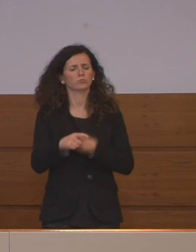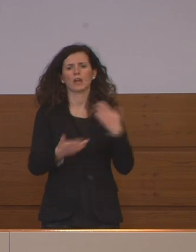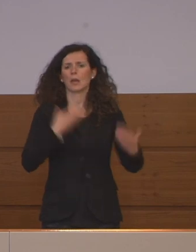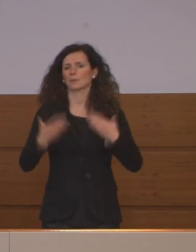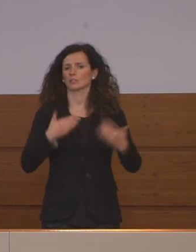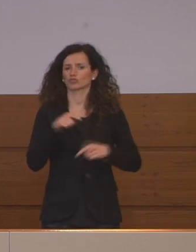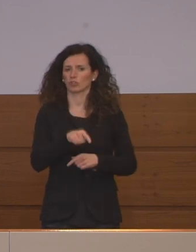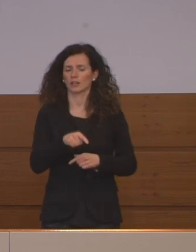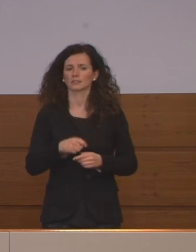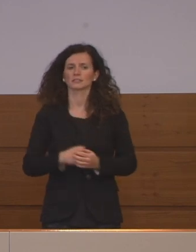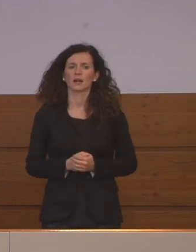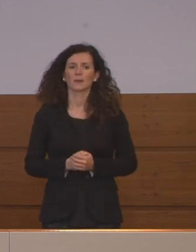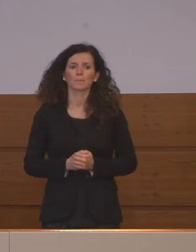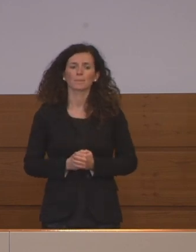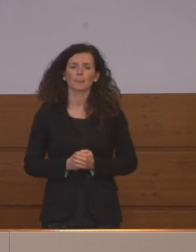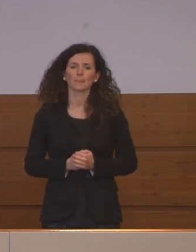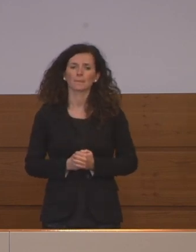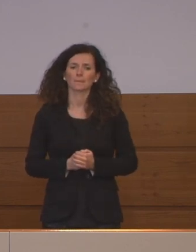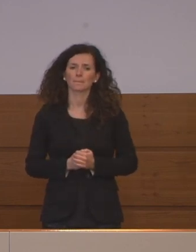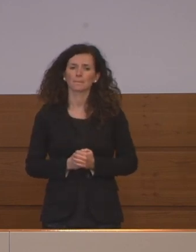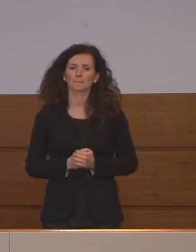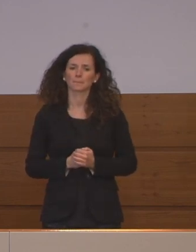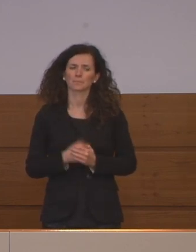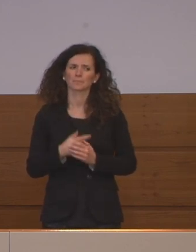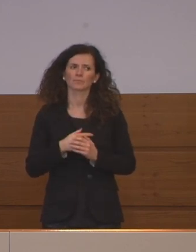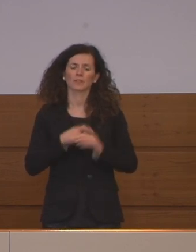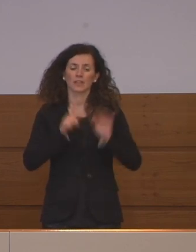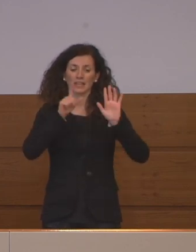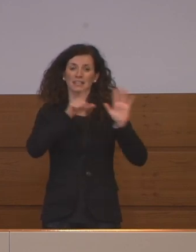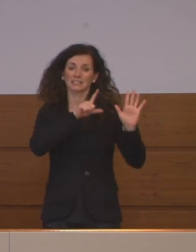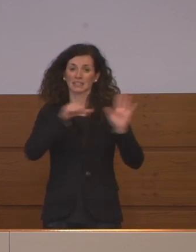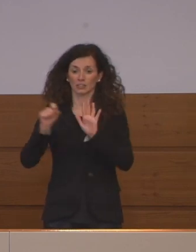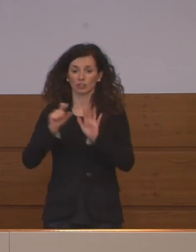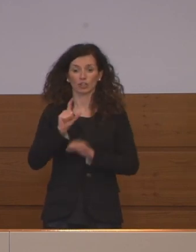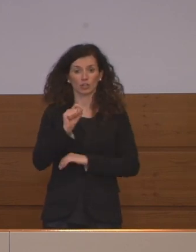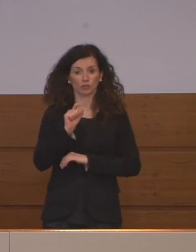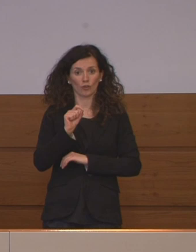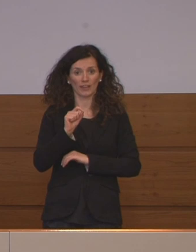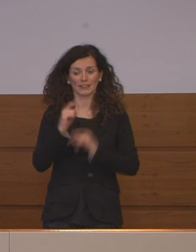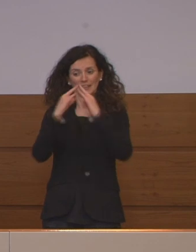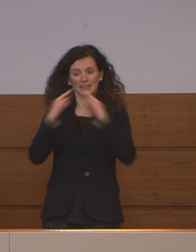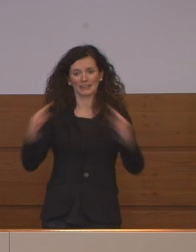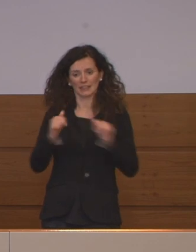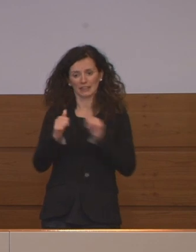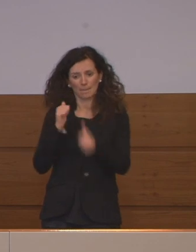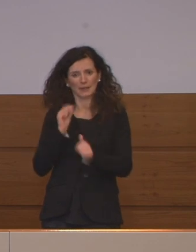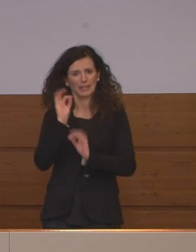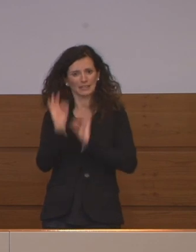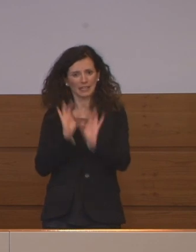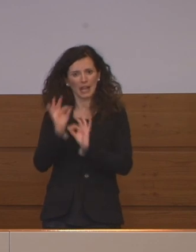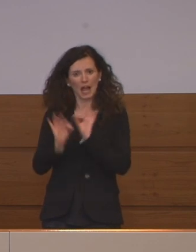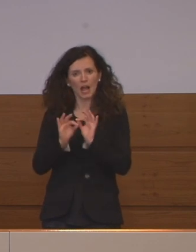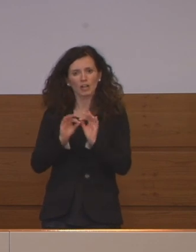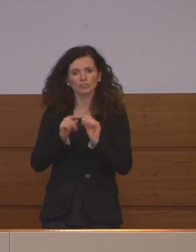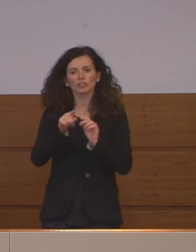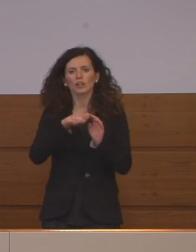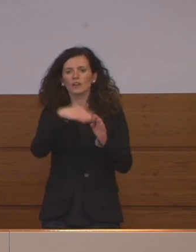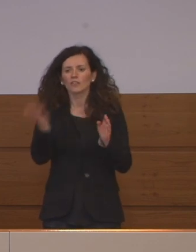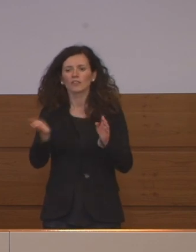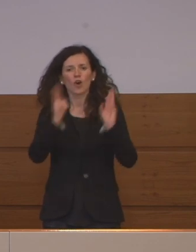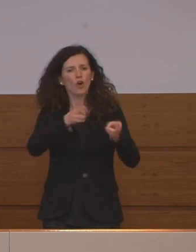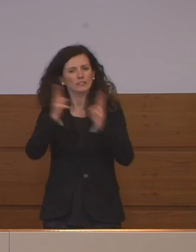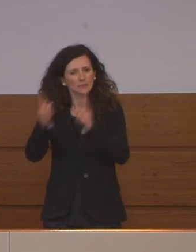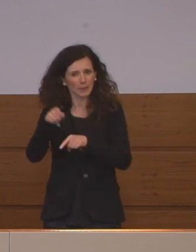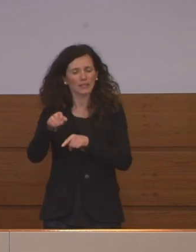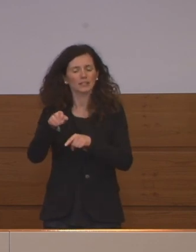particolare abbiamo allestito oltre 720 tende pre triage davanti ai pronto soccorsi e rientra nell'ottica